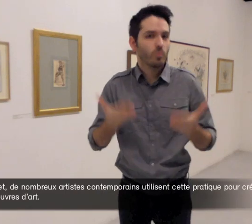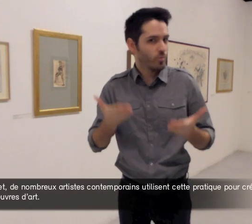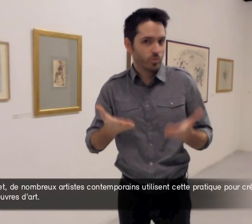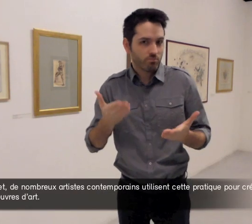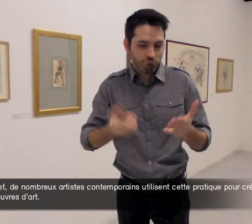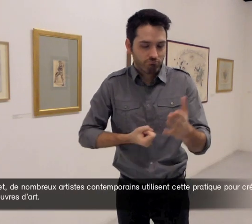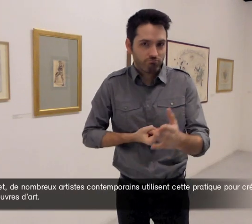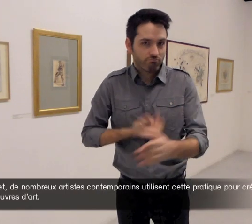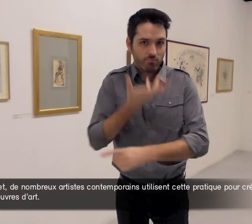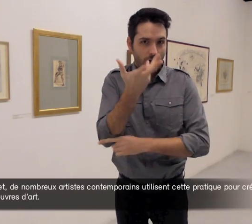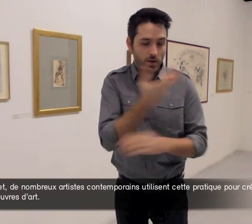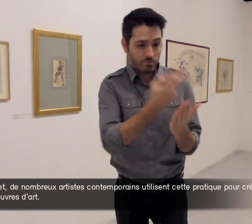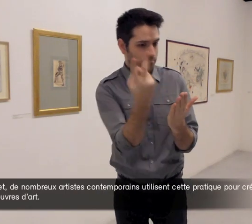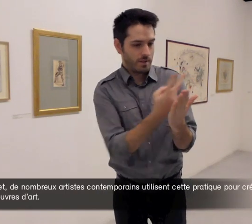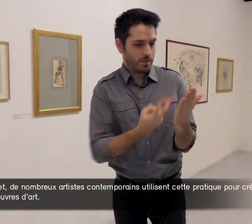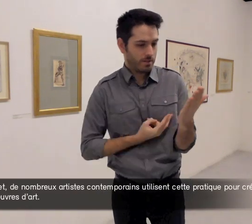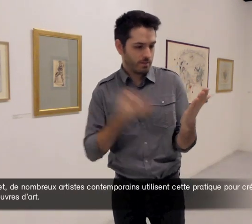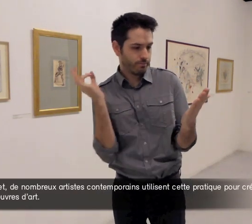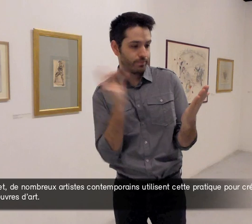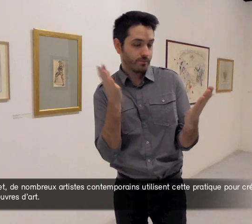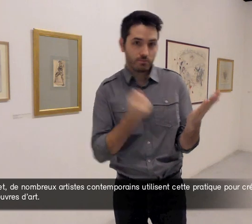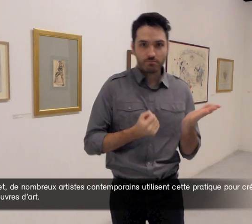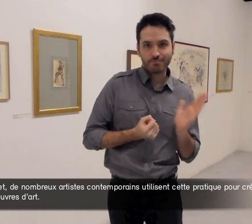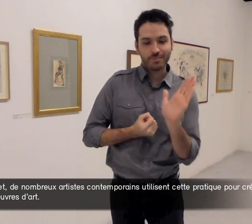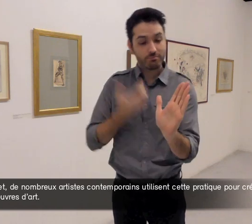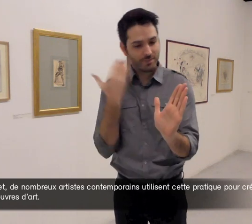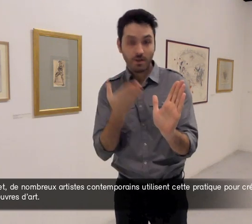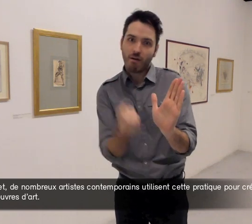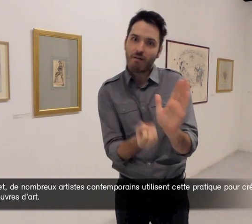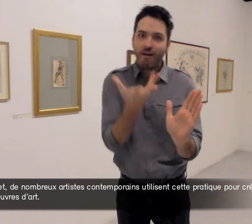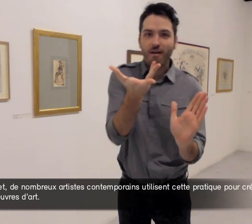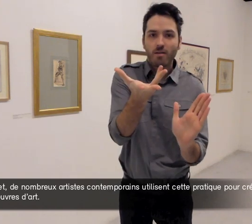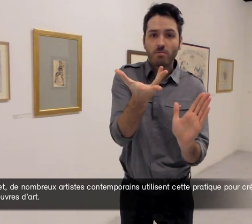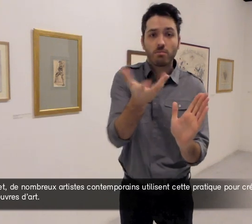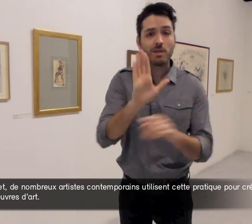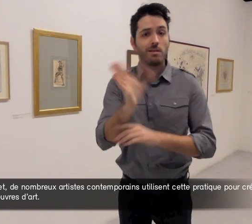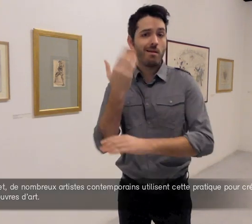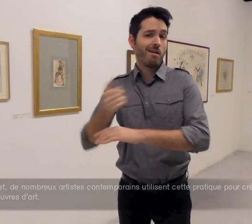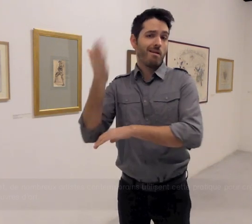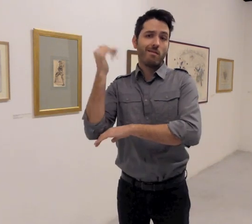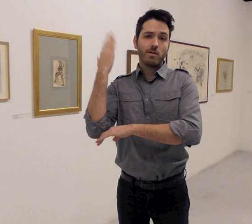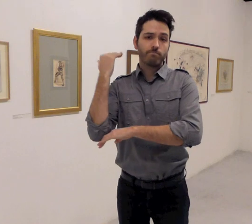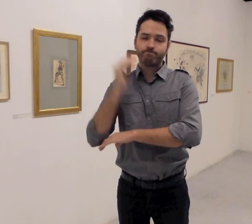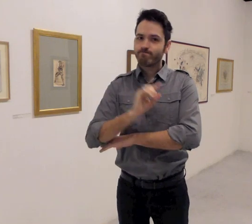siècles. En effet, de nombreux artistes contemporains utilisent cette pratique pour créer des œuvres d'art.